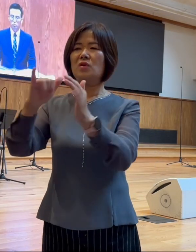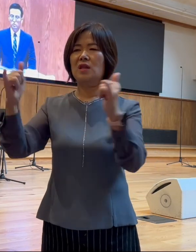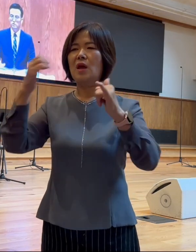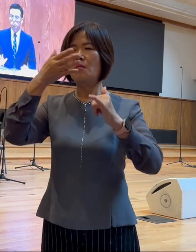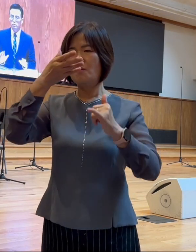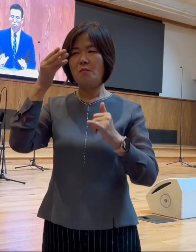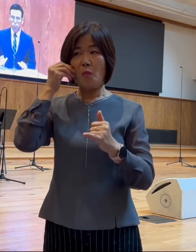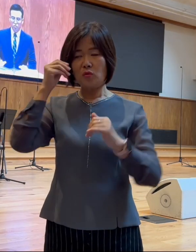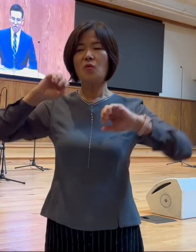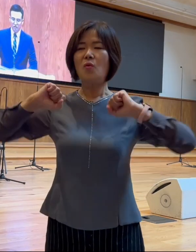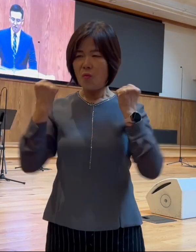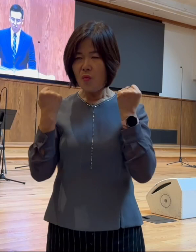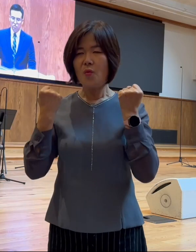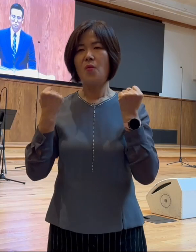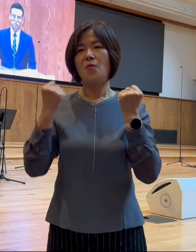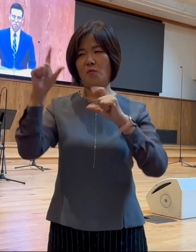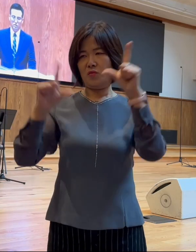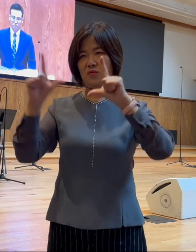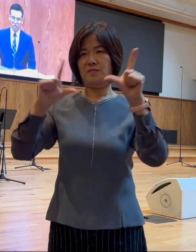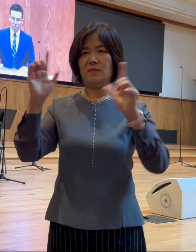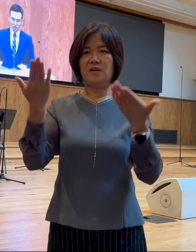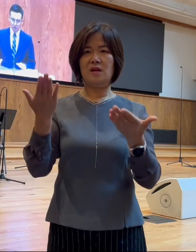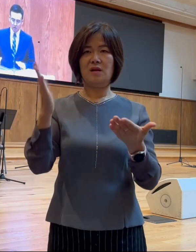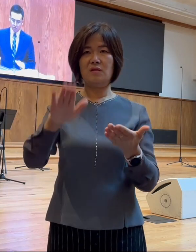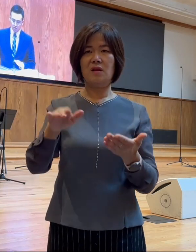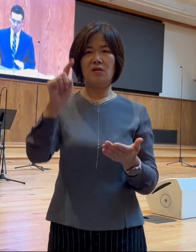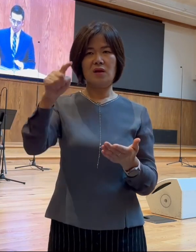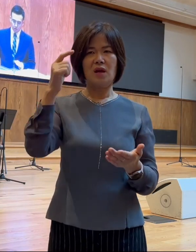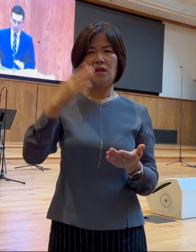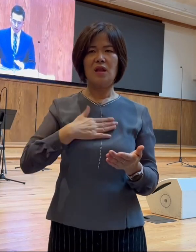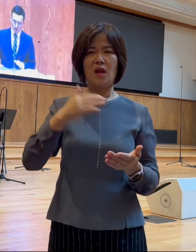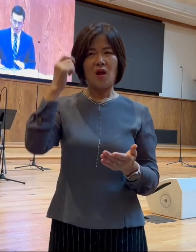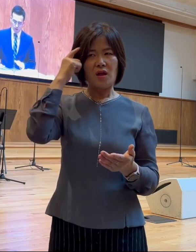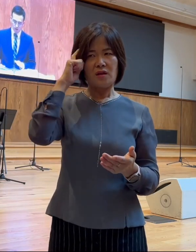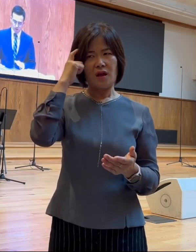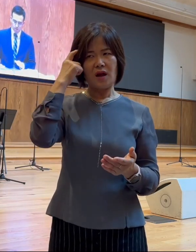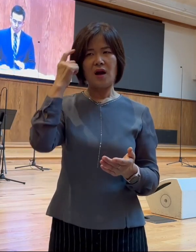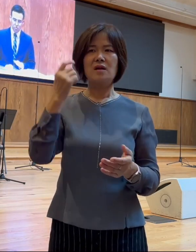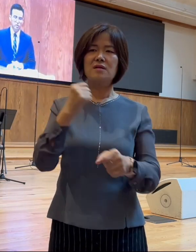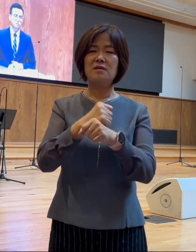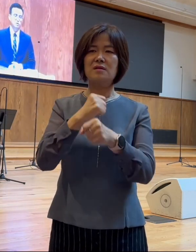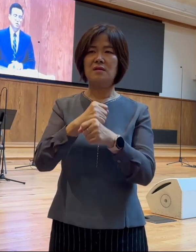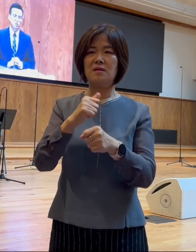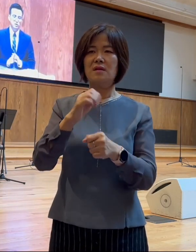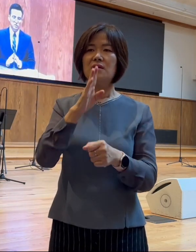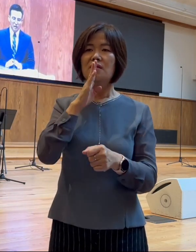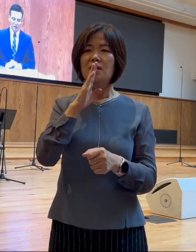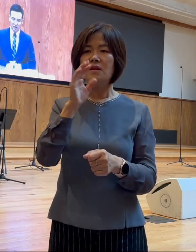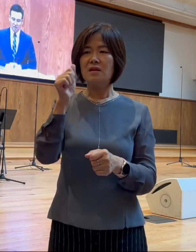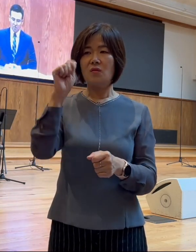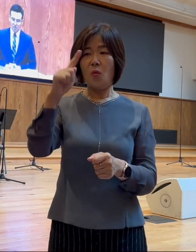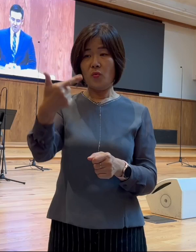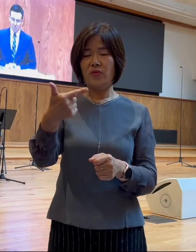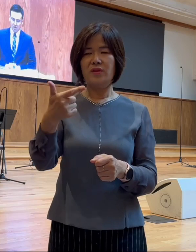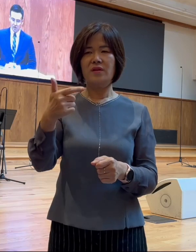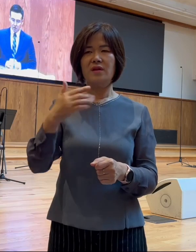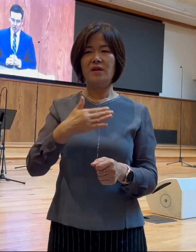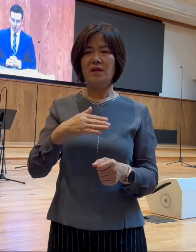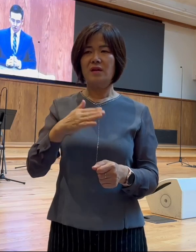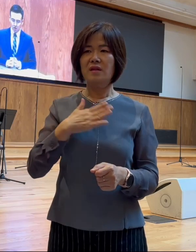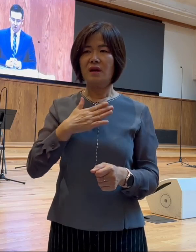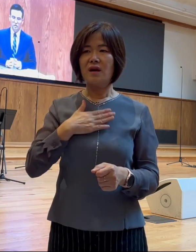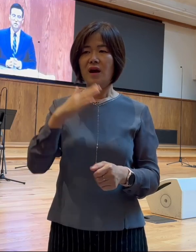복종, 그리스도께 복종하는 그 모습인 거예요. 여기에 우리 혼적인 자아가 복종해야 됩니다. 이 영을 따라가야 합니다. 그래서